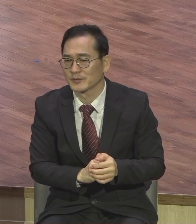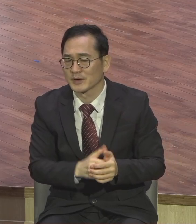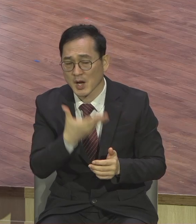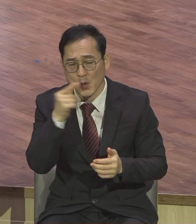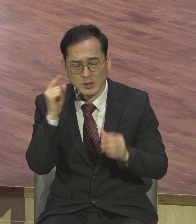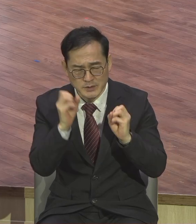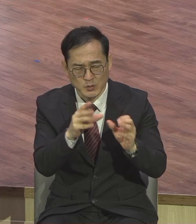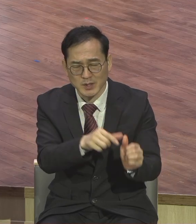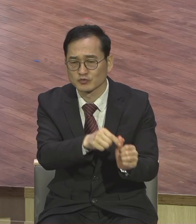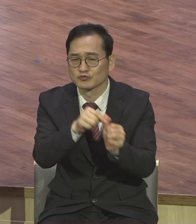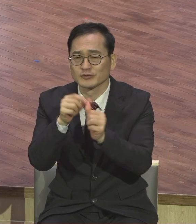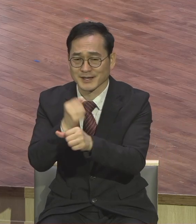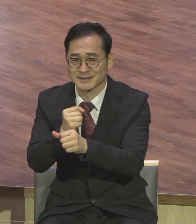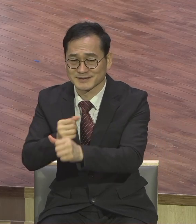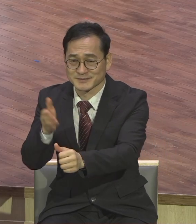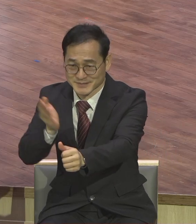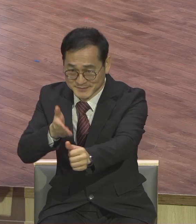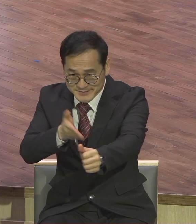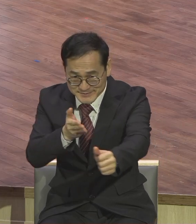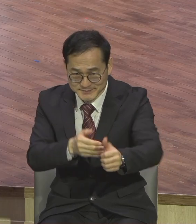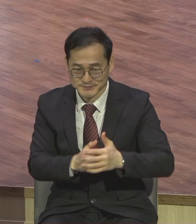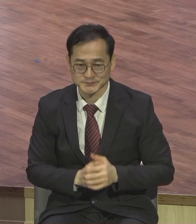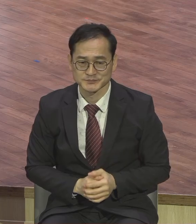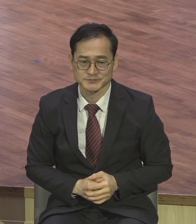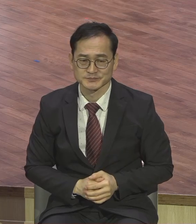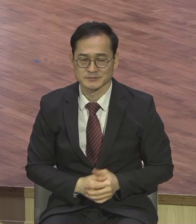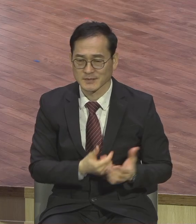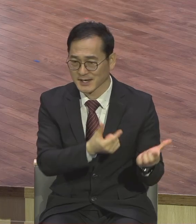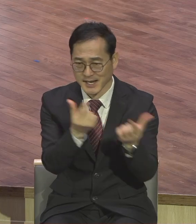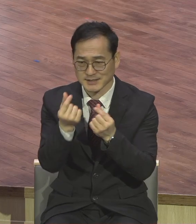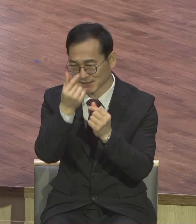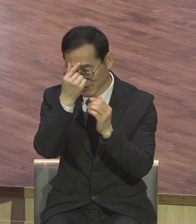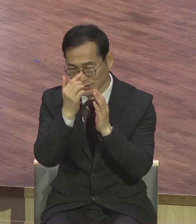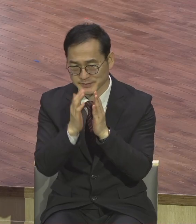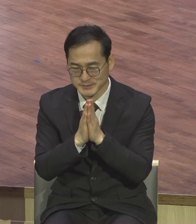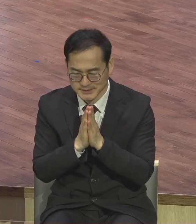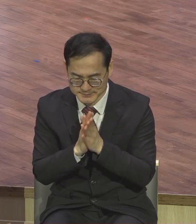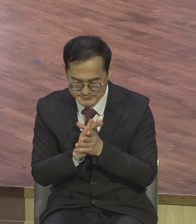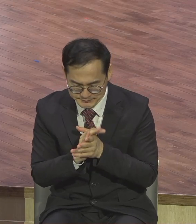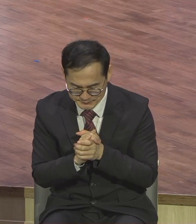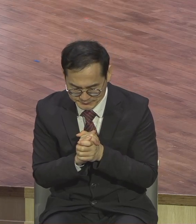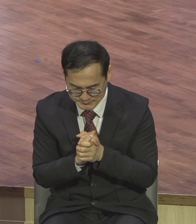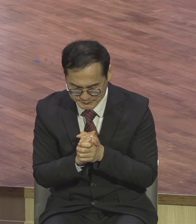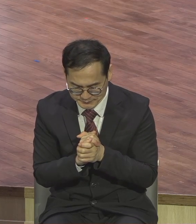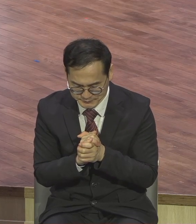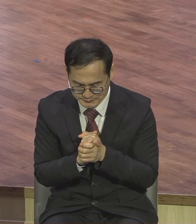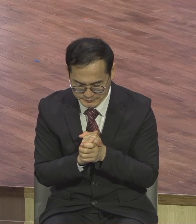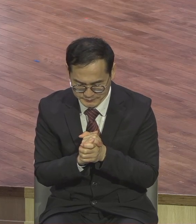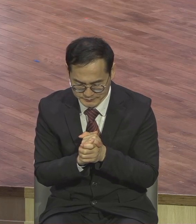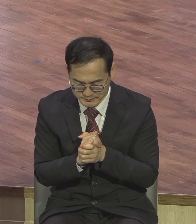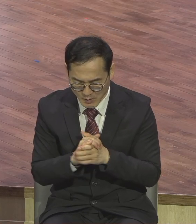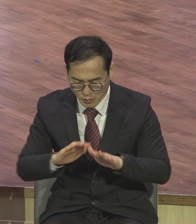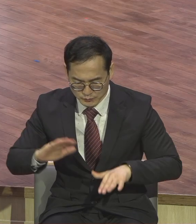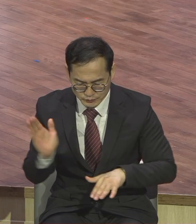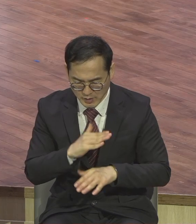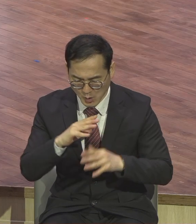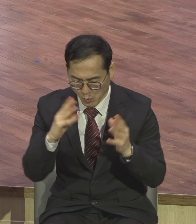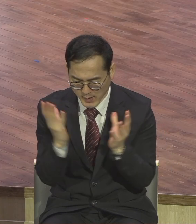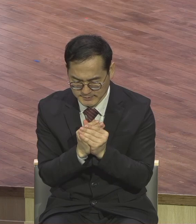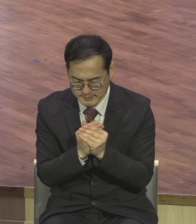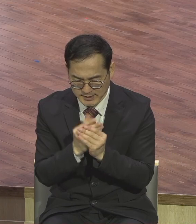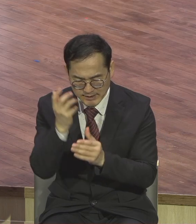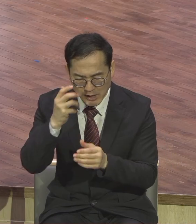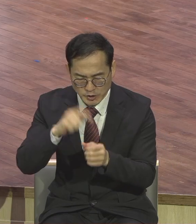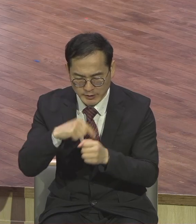축복합니다. 기도합시다. 아버지 하나님, 우리 영계 모든 성도를 오늘부터 완전 영적 자유함을 누리는